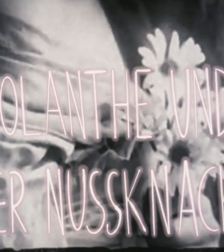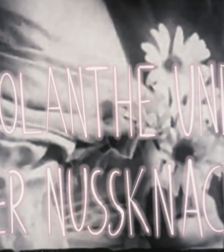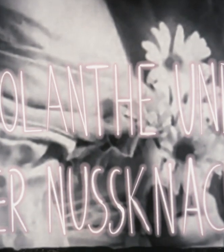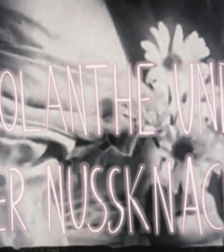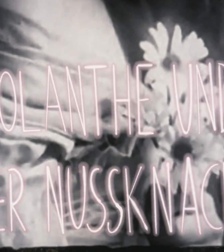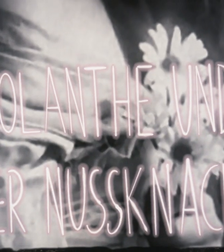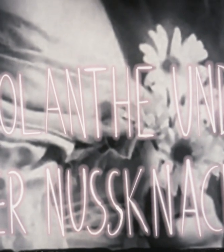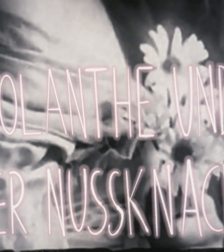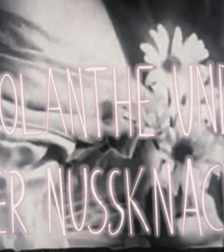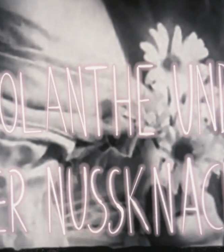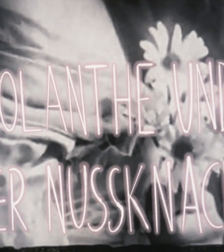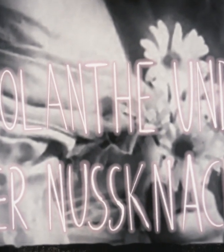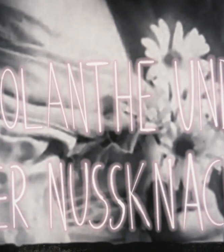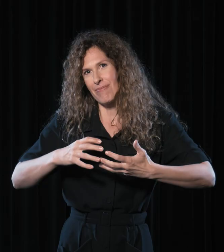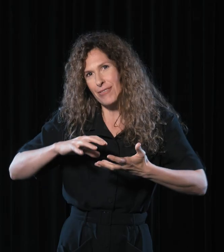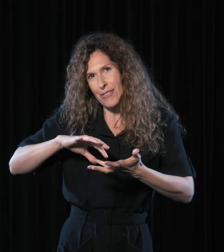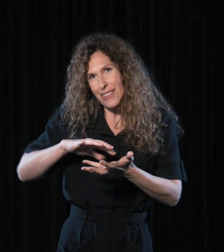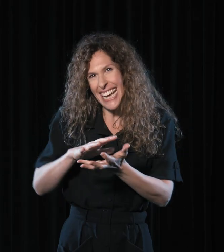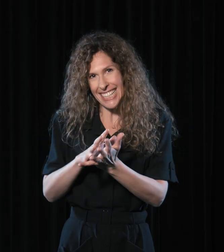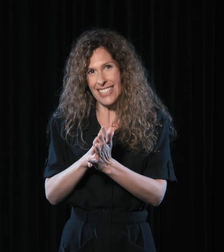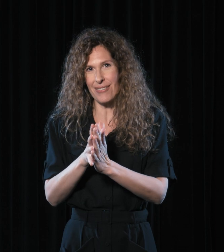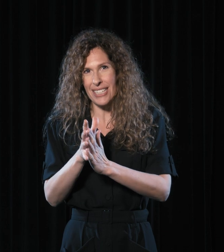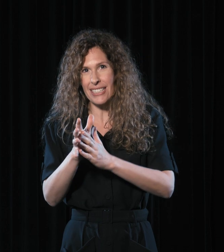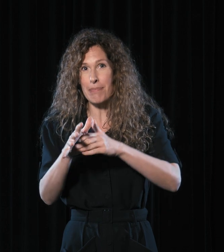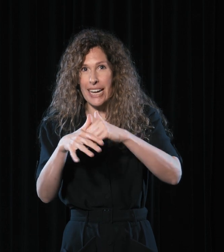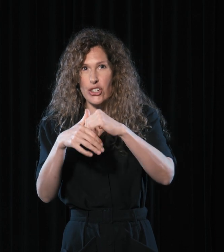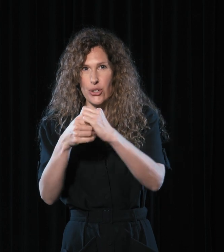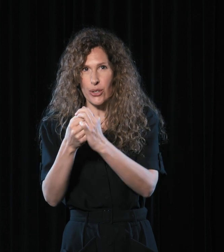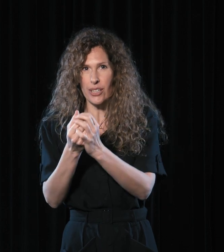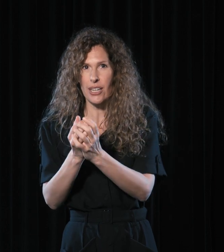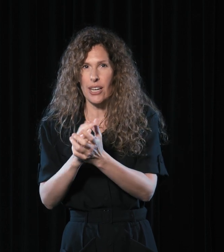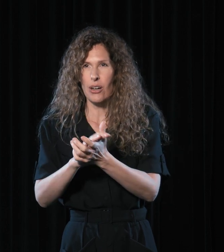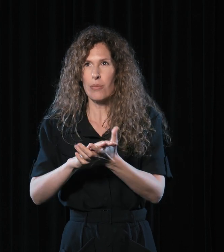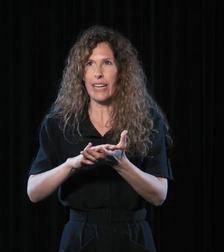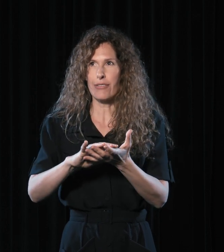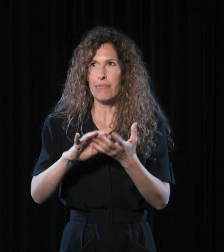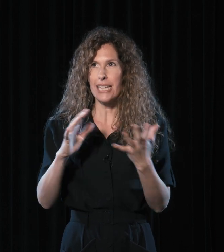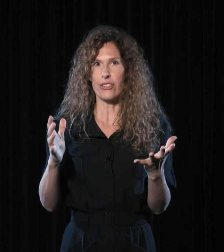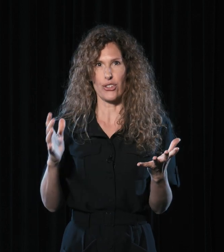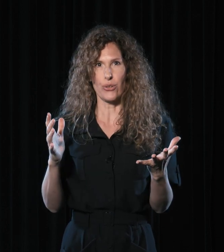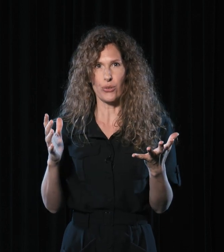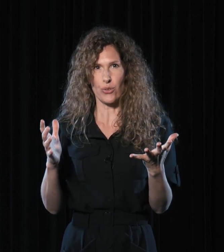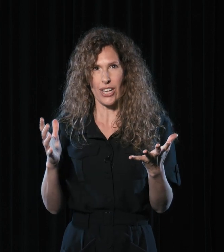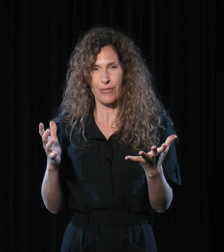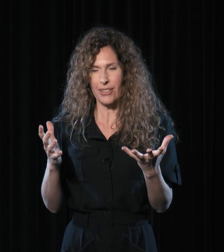Ballett der Nussknacker. Und jetzt verflechten wir die beiden Stücke, um ein Familienstück zu schaffen,